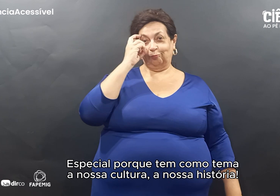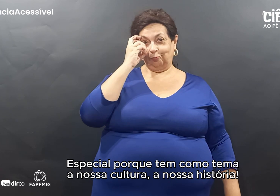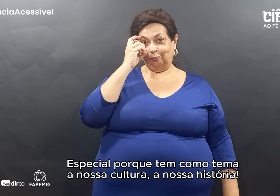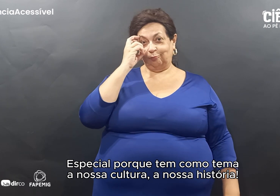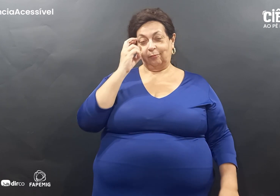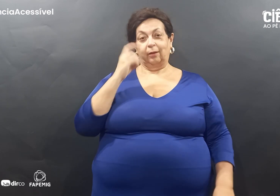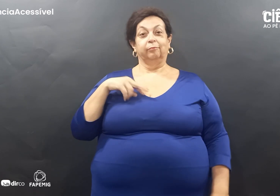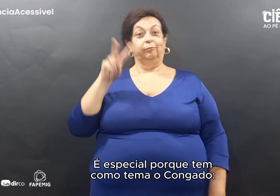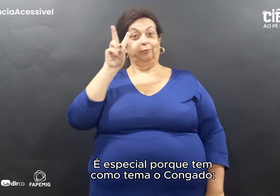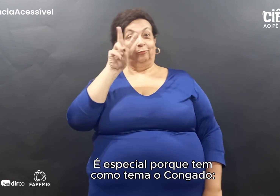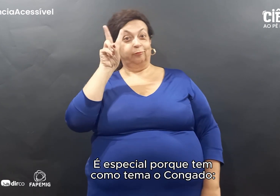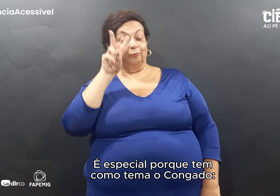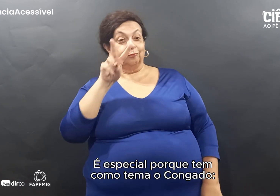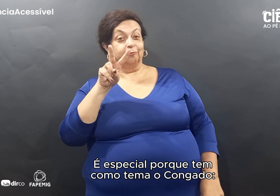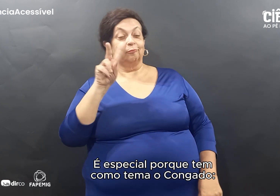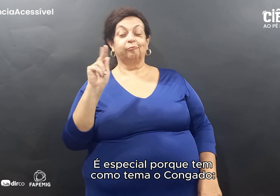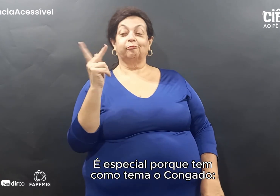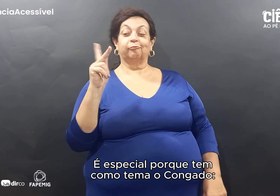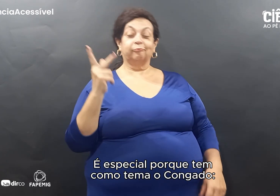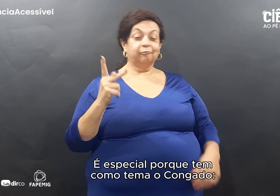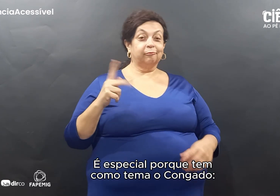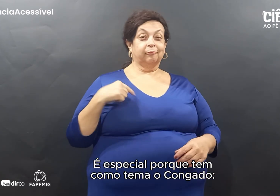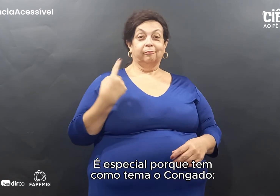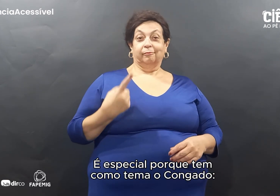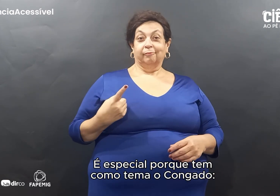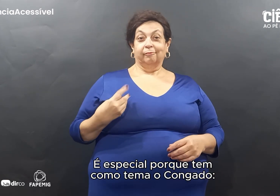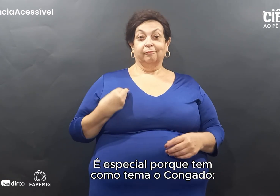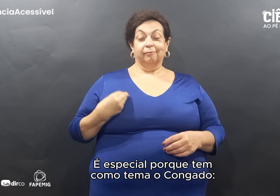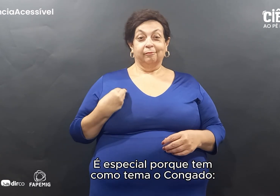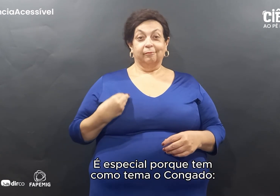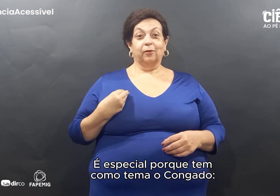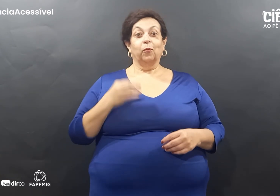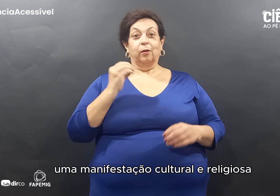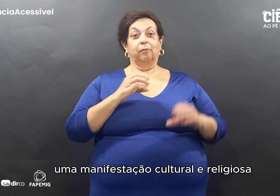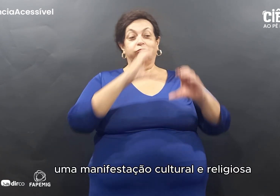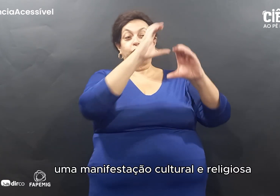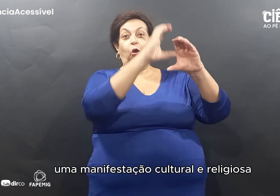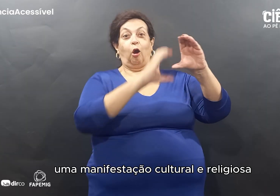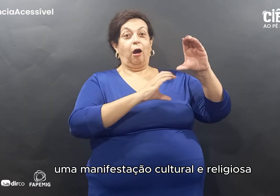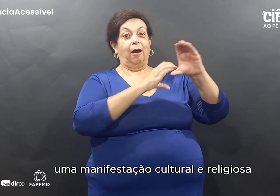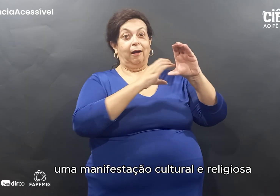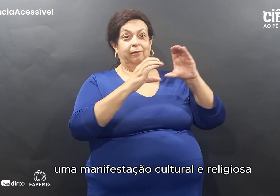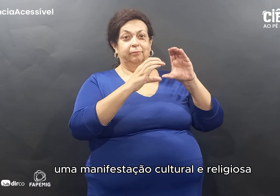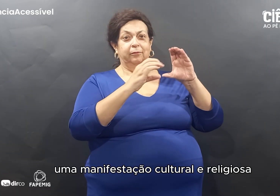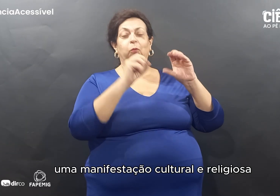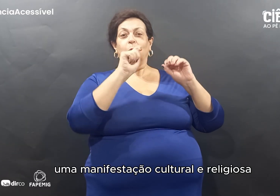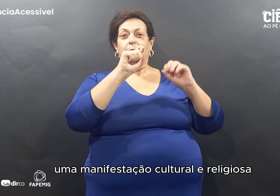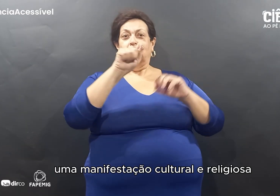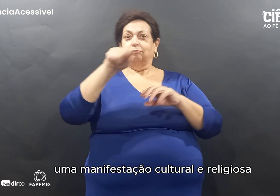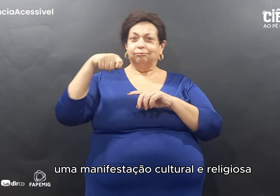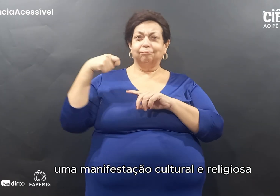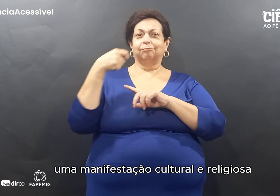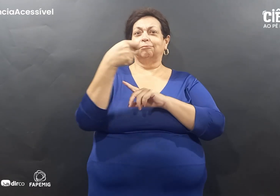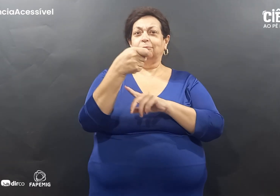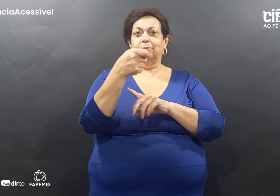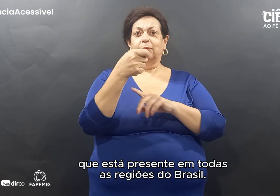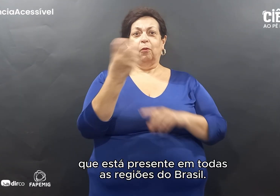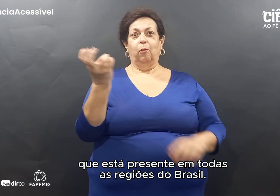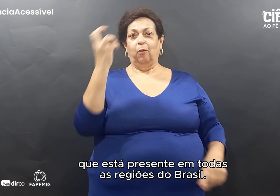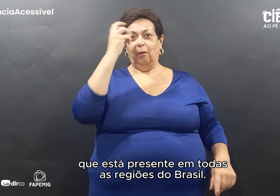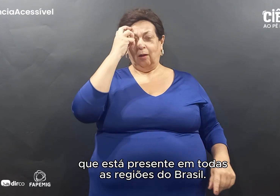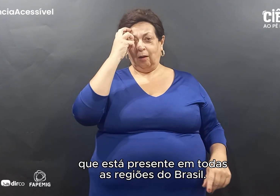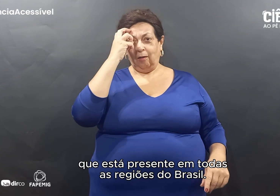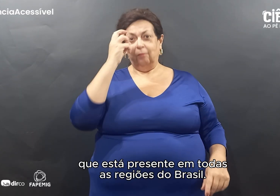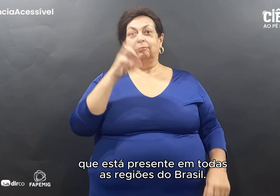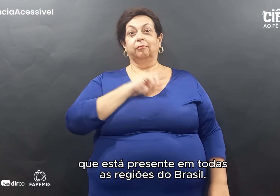nossa história. É especial porque tem como tema o Congado, uma manifestação cultural e religiosa que